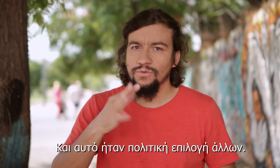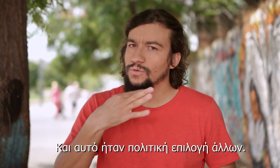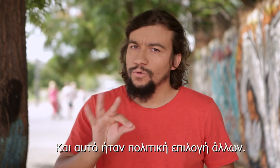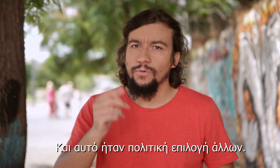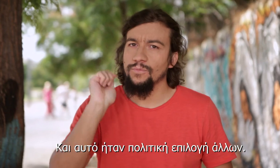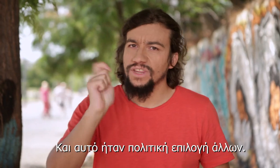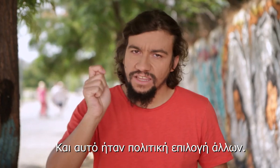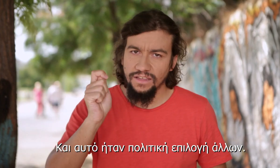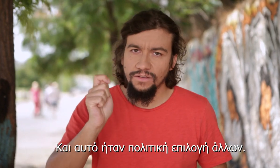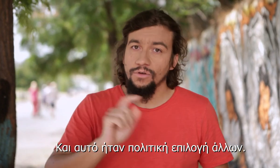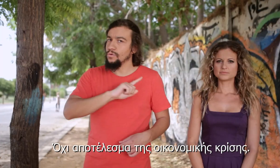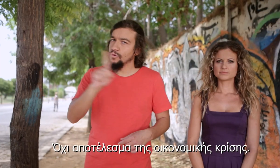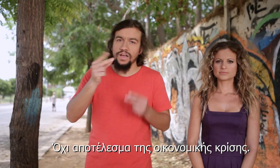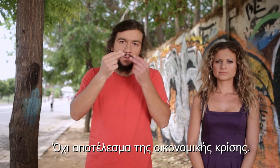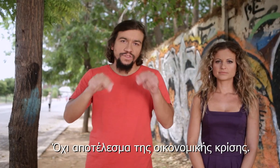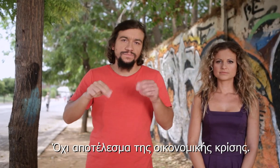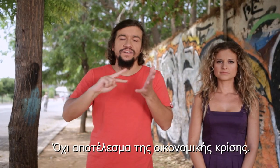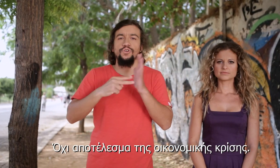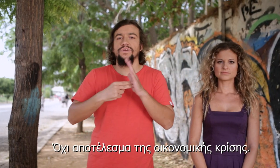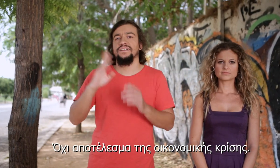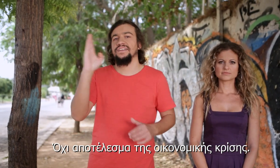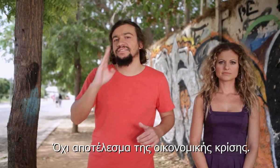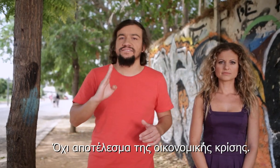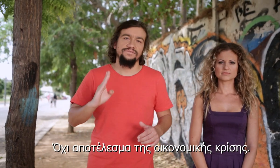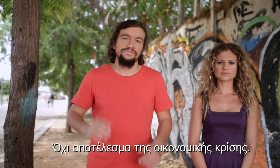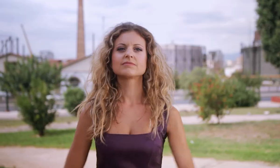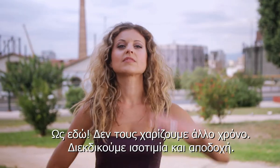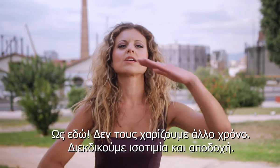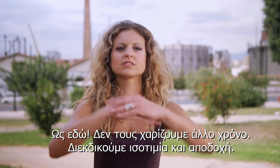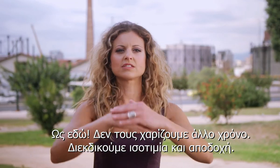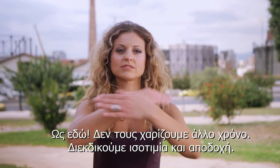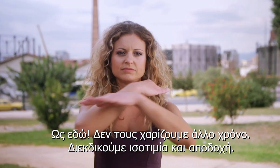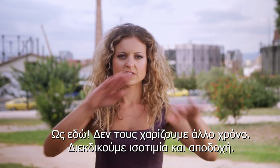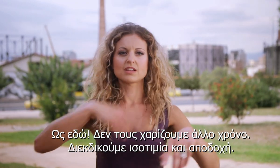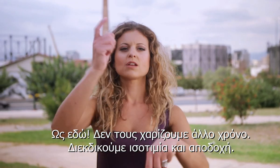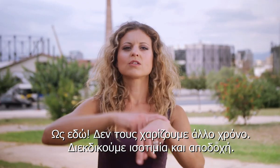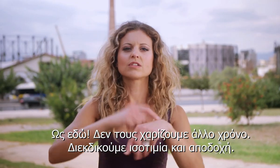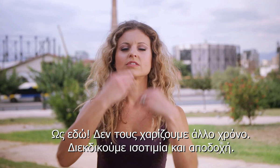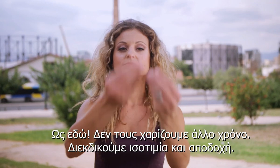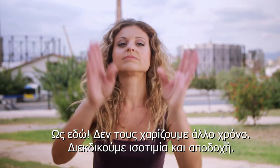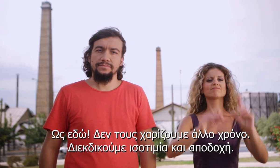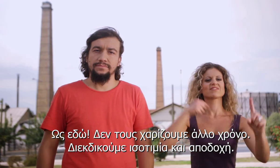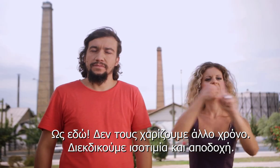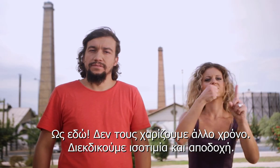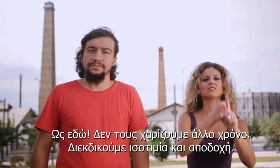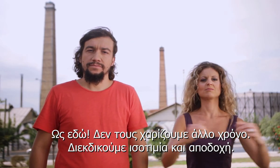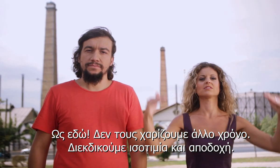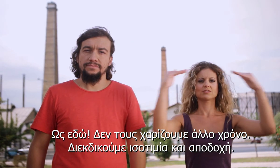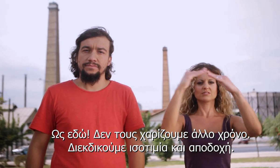επιλογή άλλων όχι αποτέλεσμα της οικονομικής κρίσης ως εδώ δεν τους χαρίζουμε άλλο χρόνο διεκδικούμε ισοτιμία και